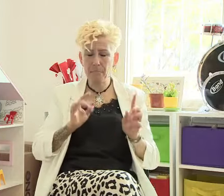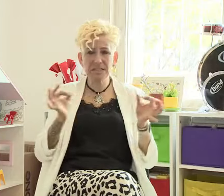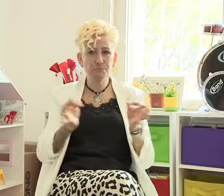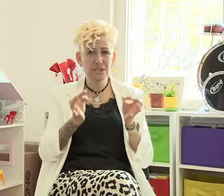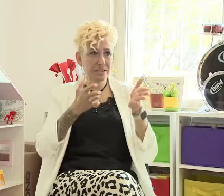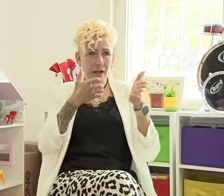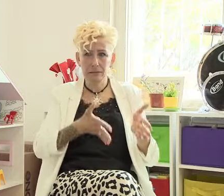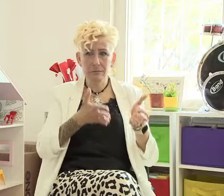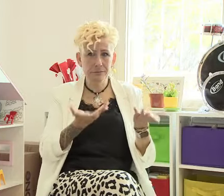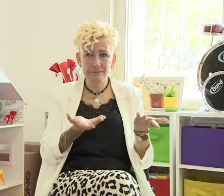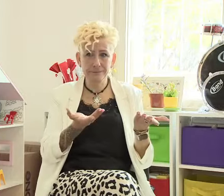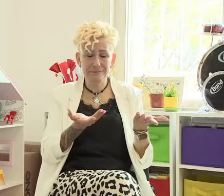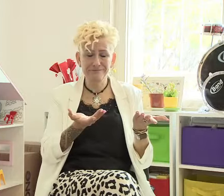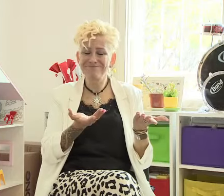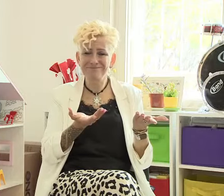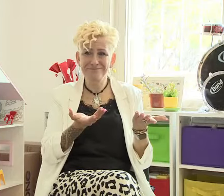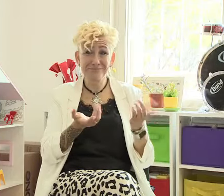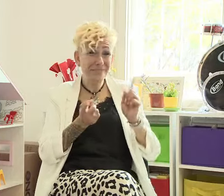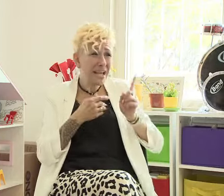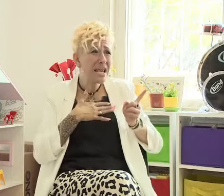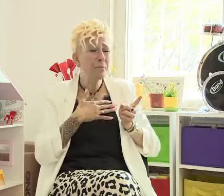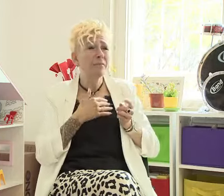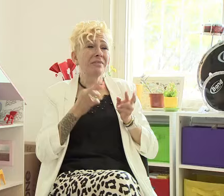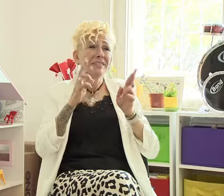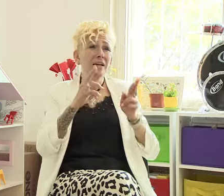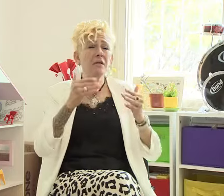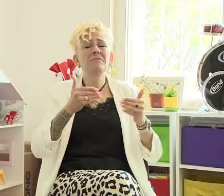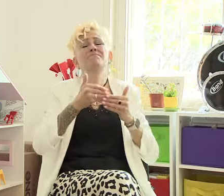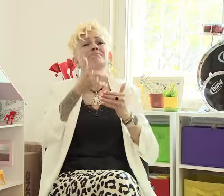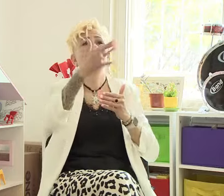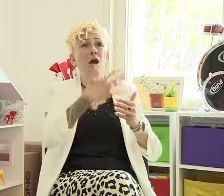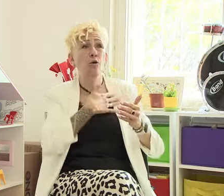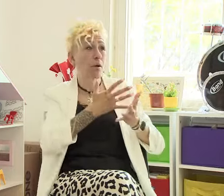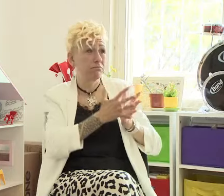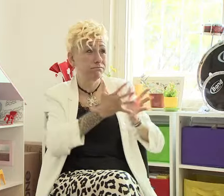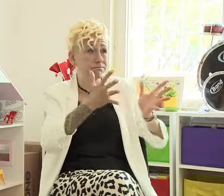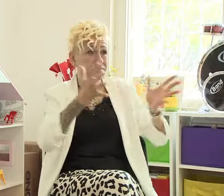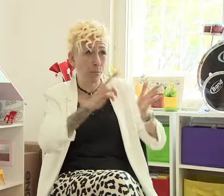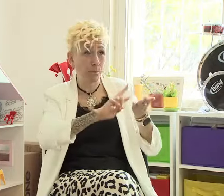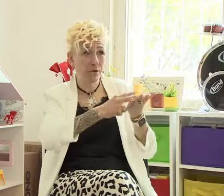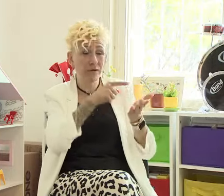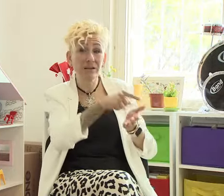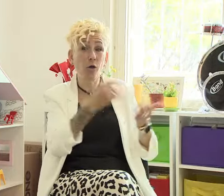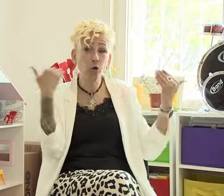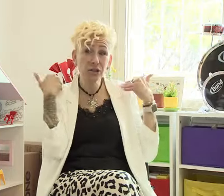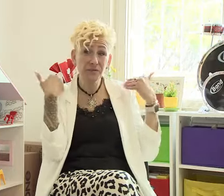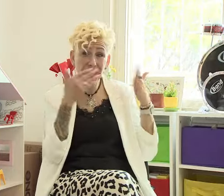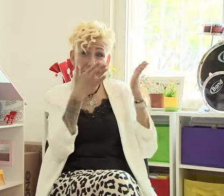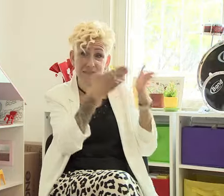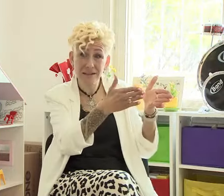няма такова обучение за глухи деца. Надявам се в бъдеще, ако се усъвършенстват нещата в университета, да се